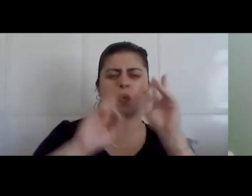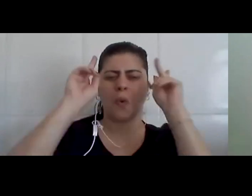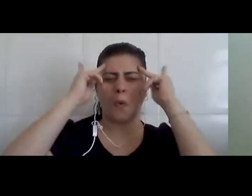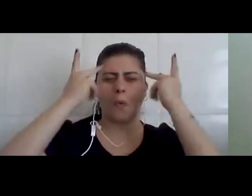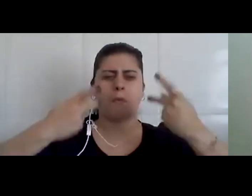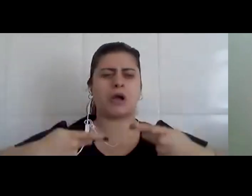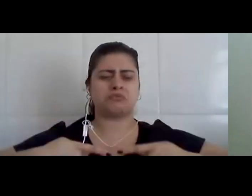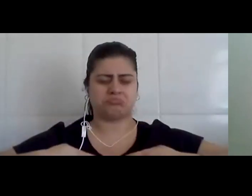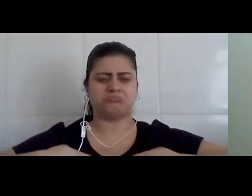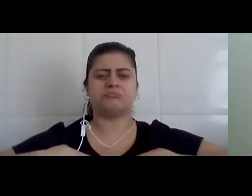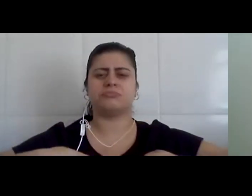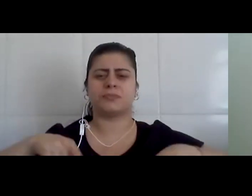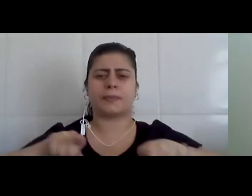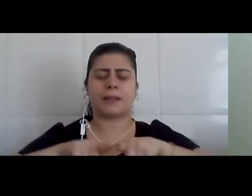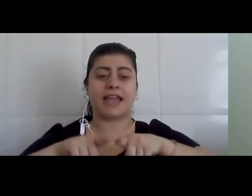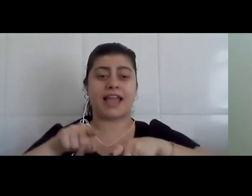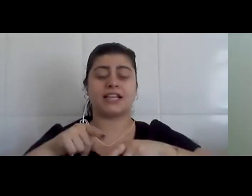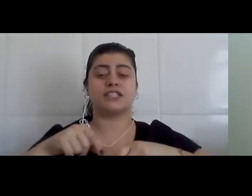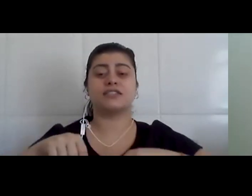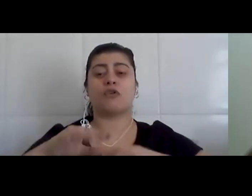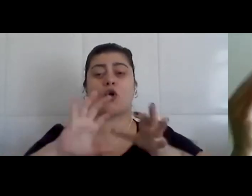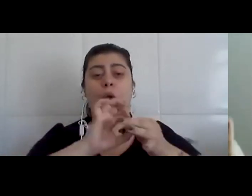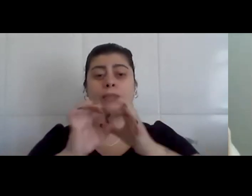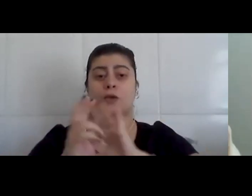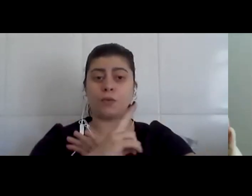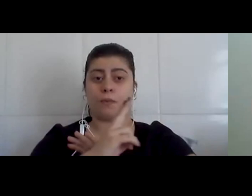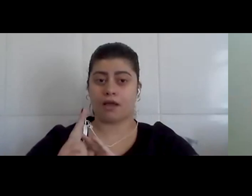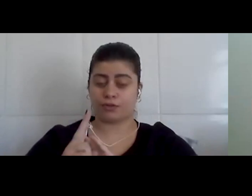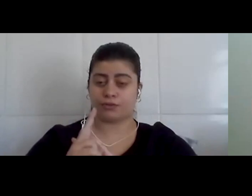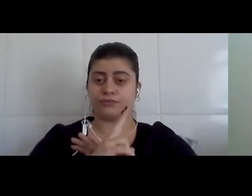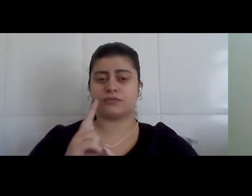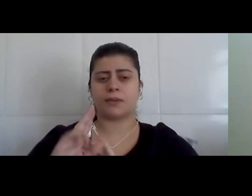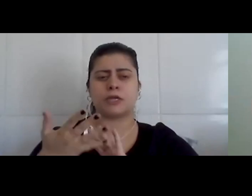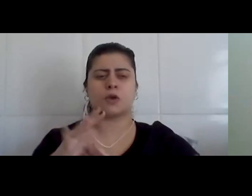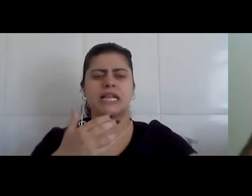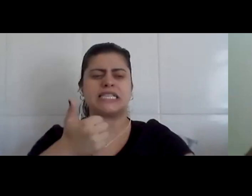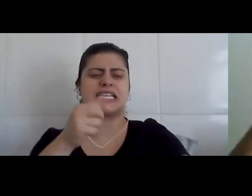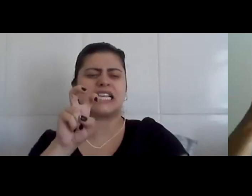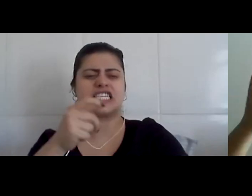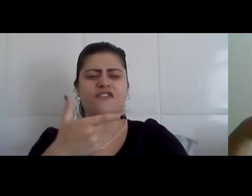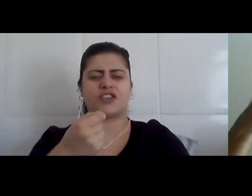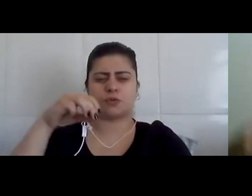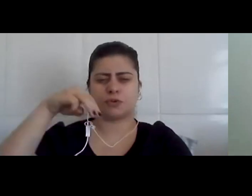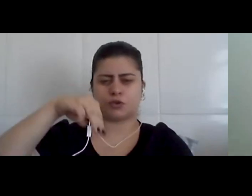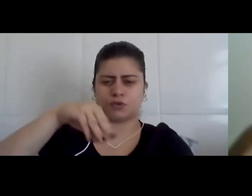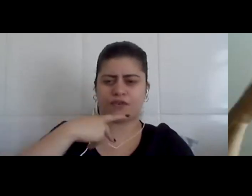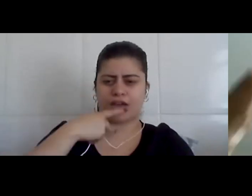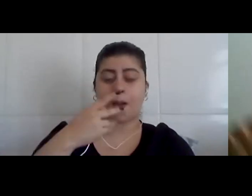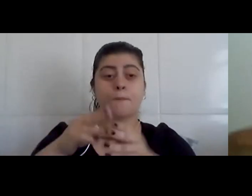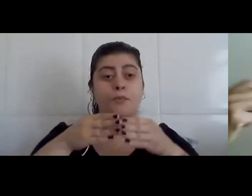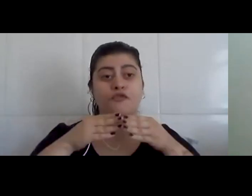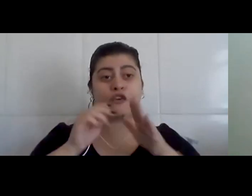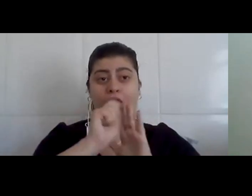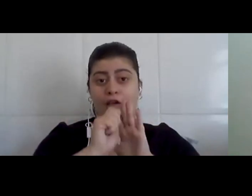contexto urbano metropolitano. Serão falas de 15 a 20 minutos. Por favor, vocês vão anotando as